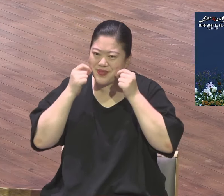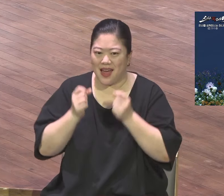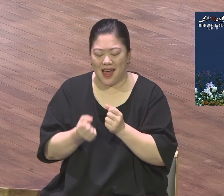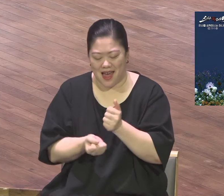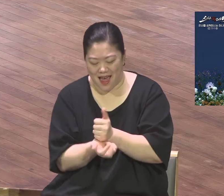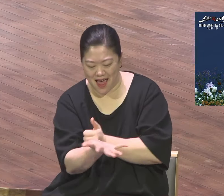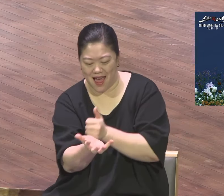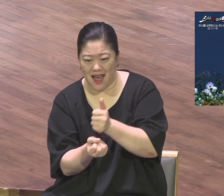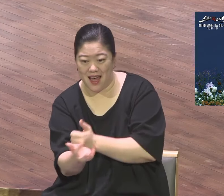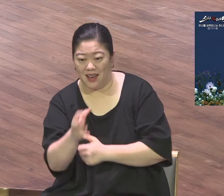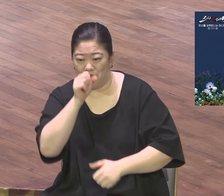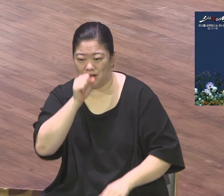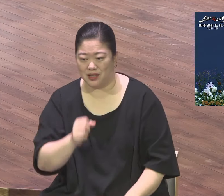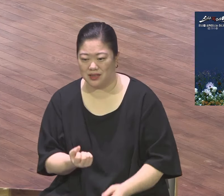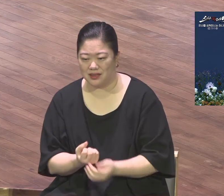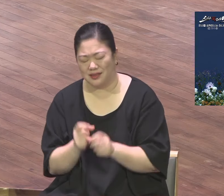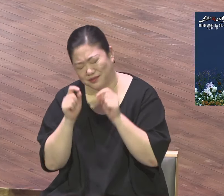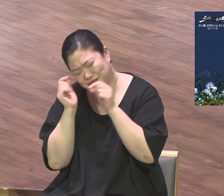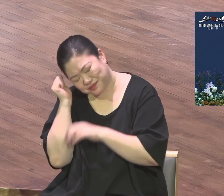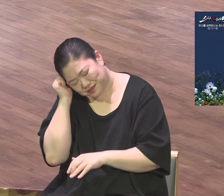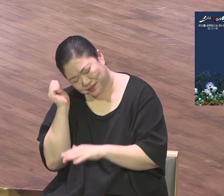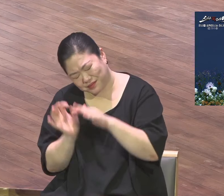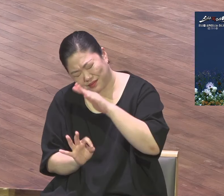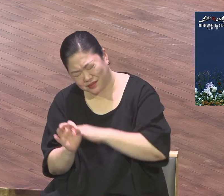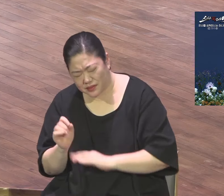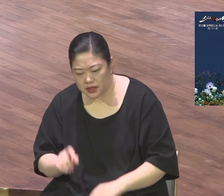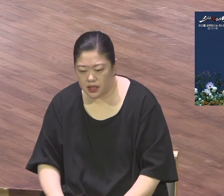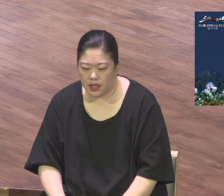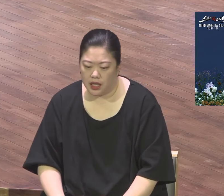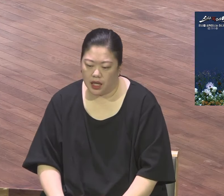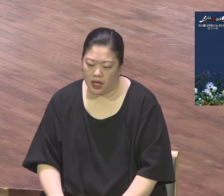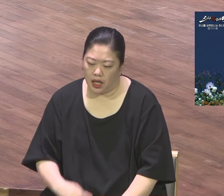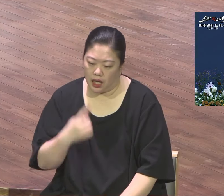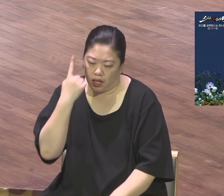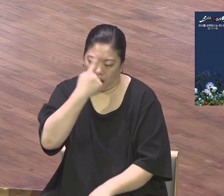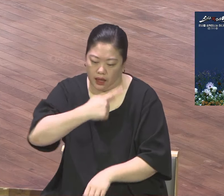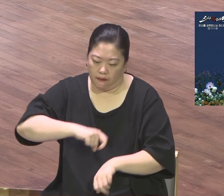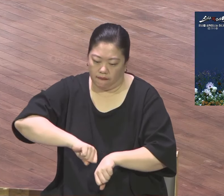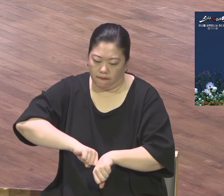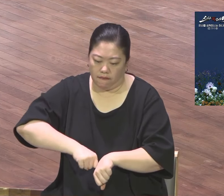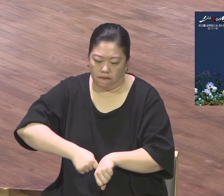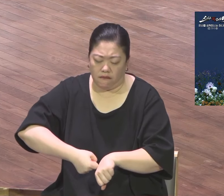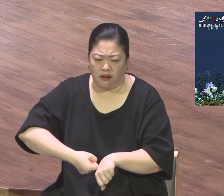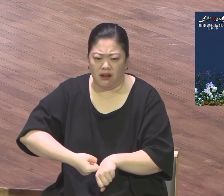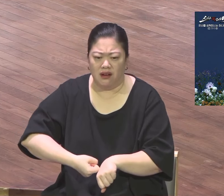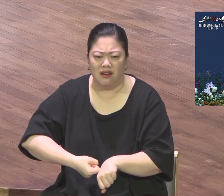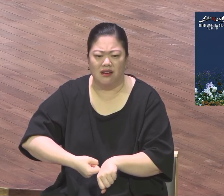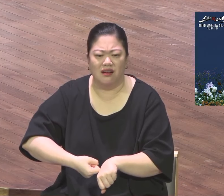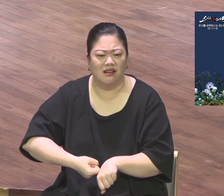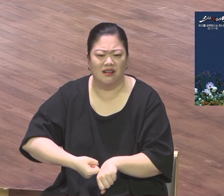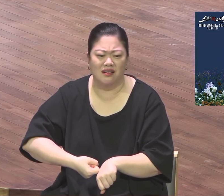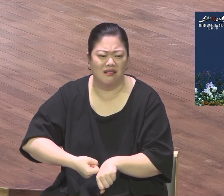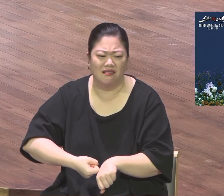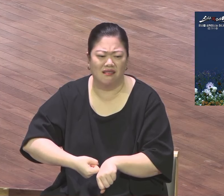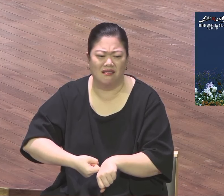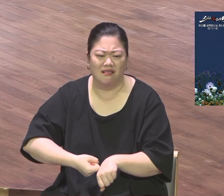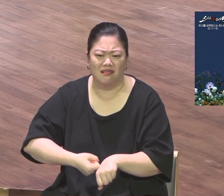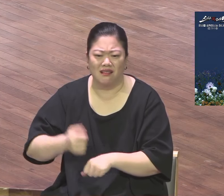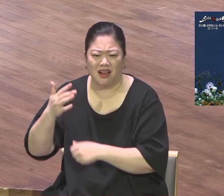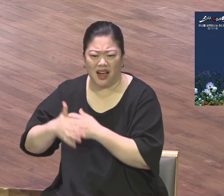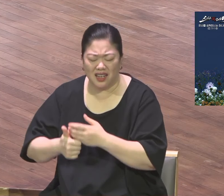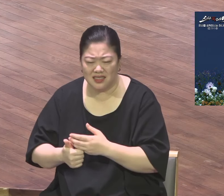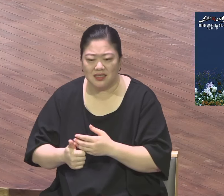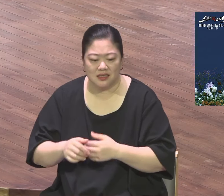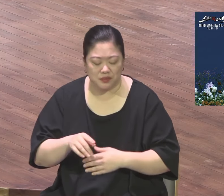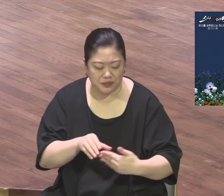증거, 이런 체험, 이 살맛 나잖아요. 하루하루가 기대가 되잖아요. 아멘이